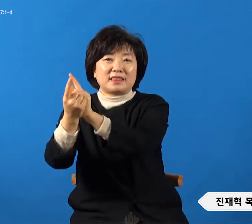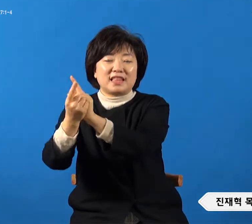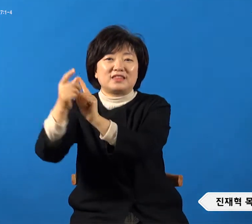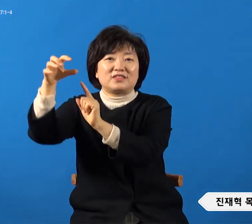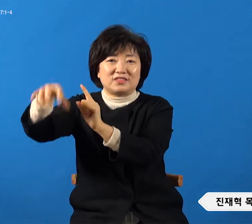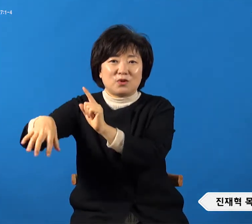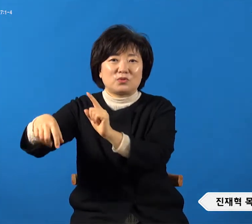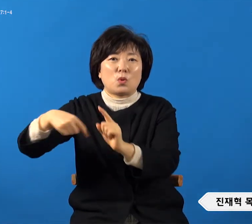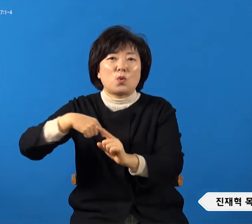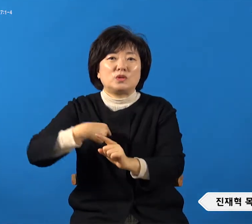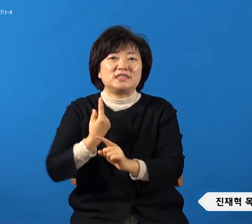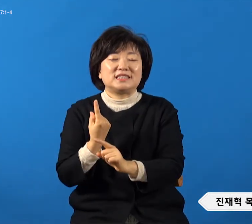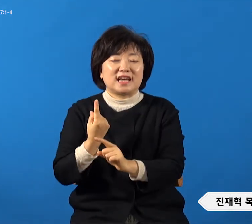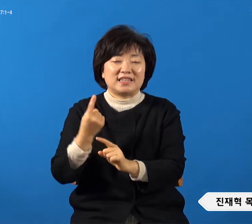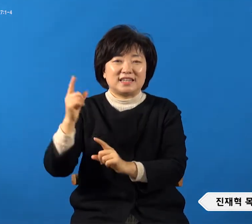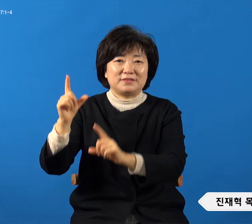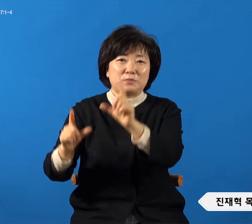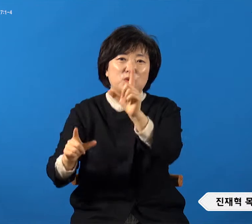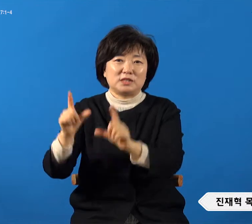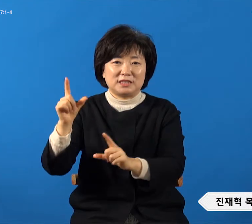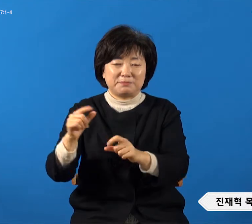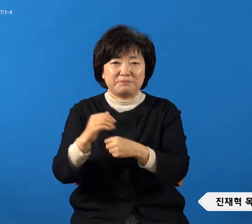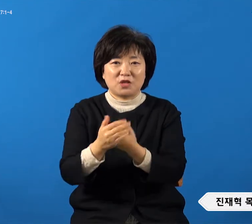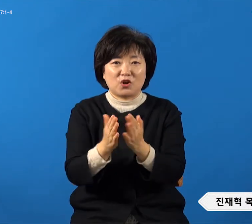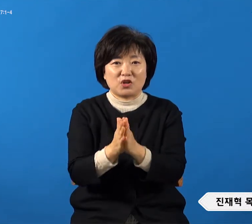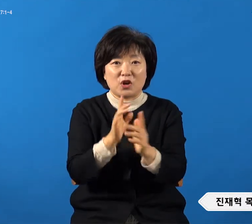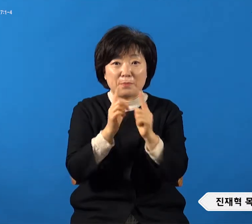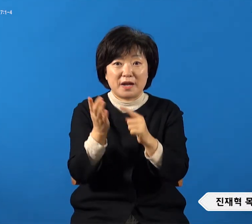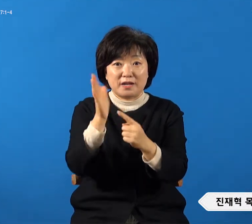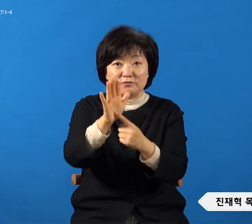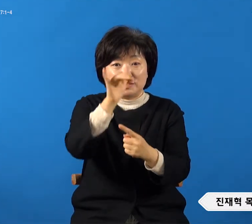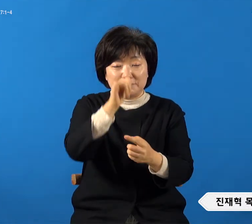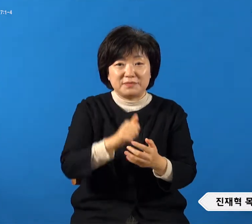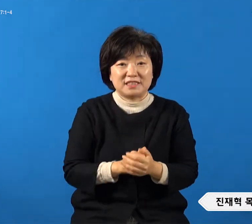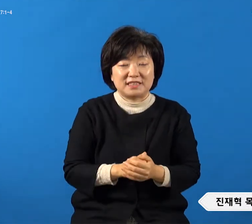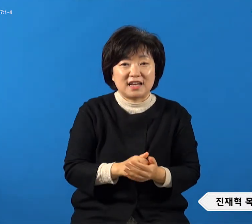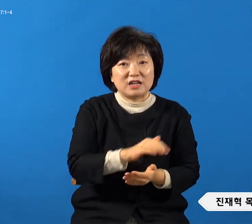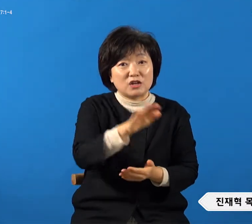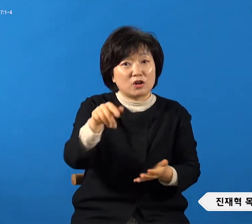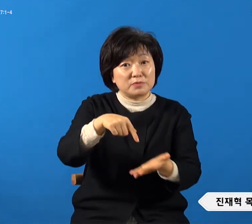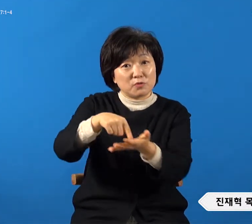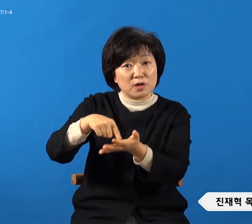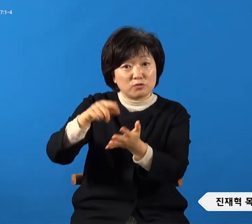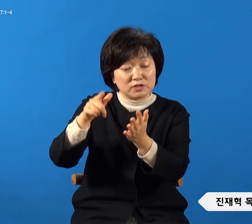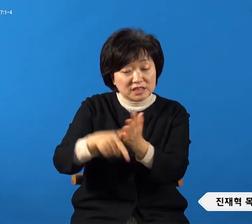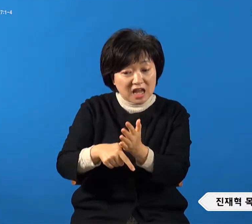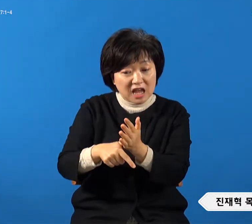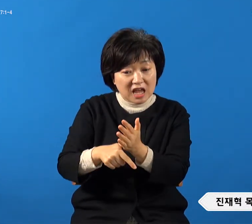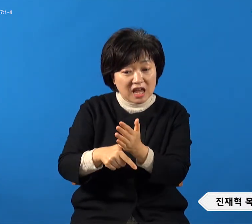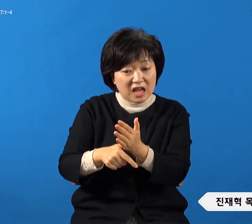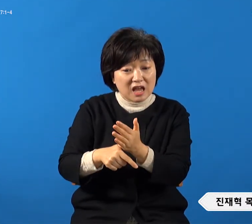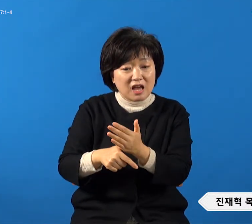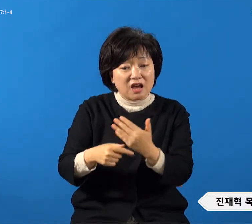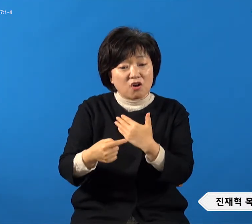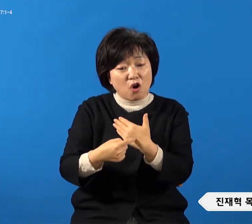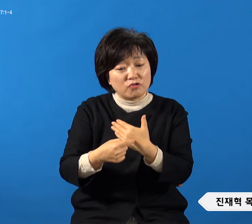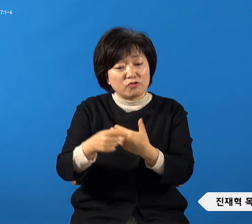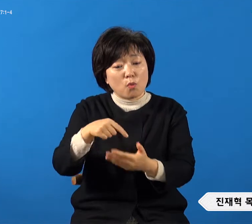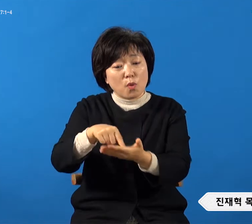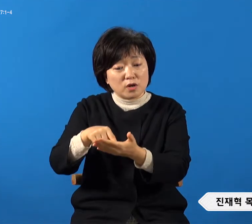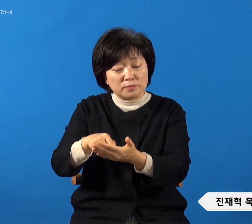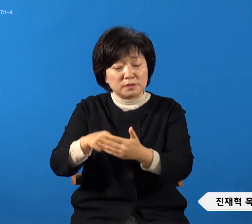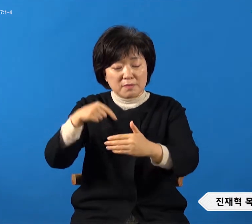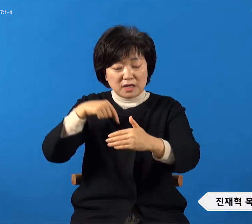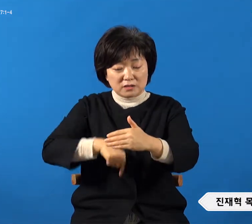만났던 혼자됨의 모습을 성경은 설명합니다. 우리가 외로울 때 이 외적인 외로움이